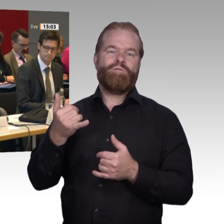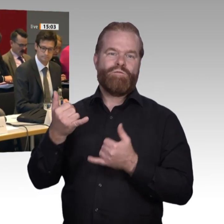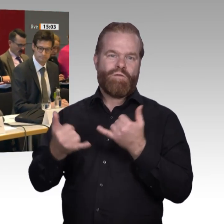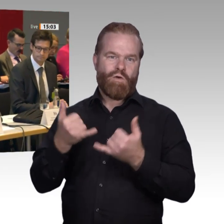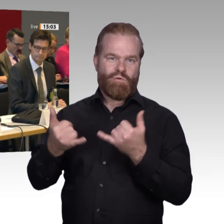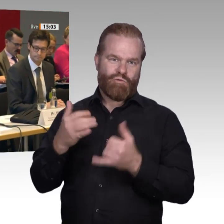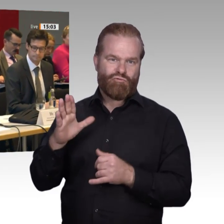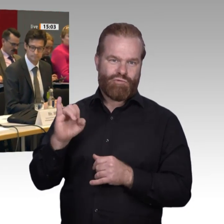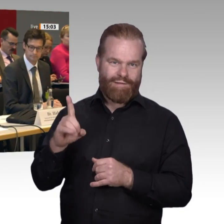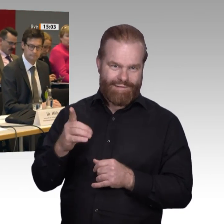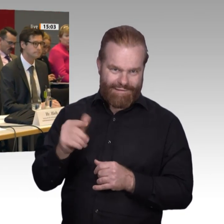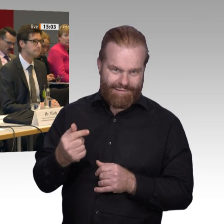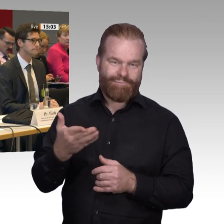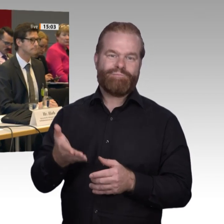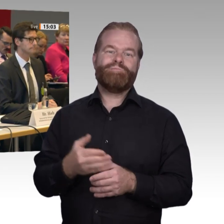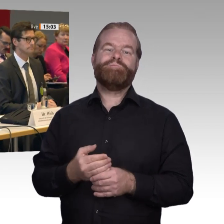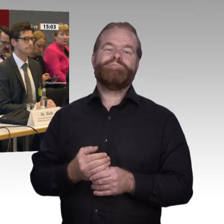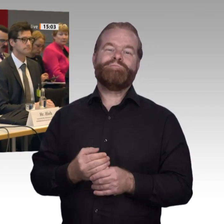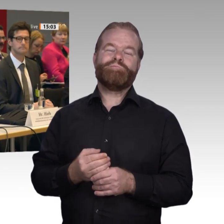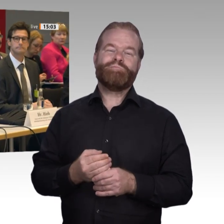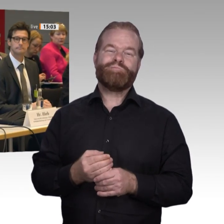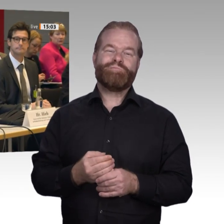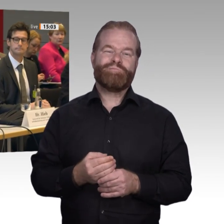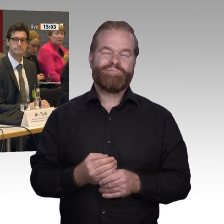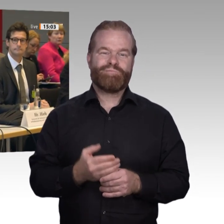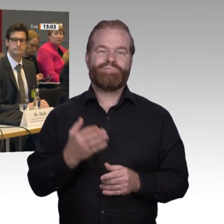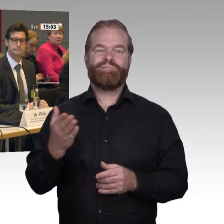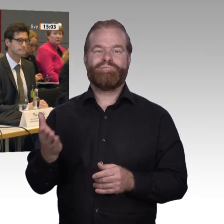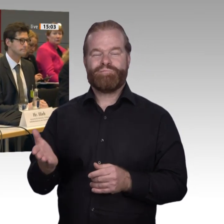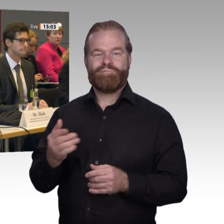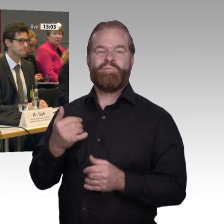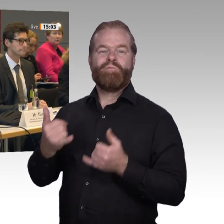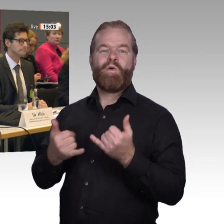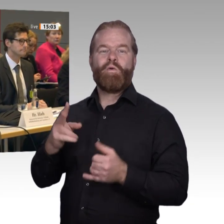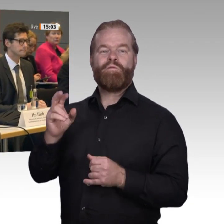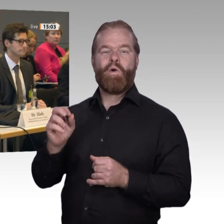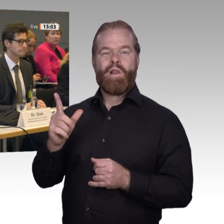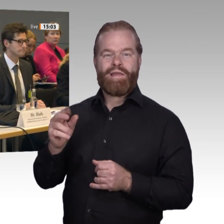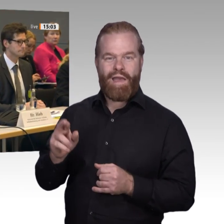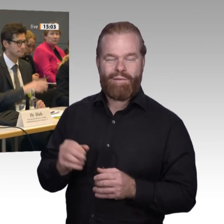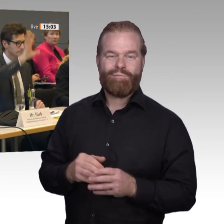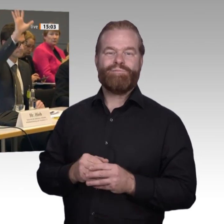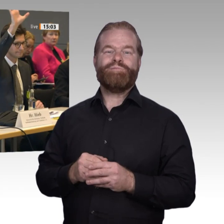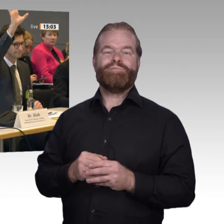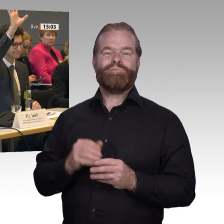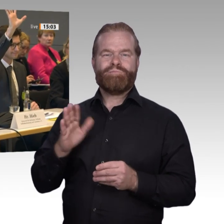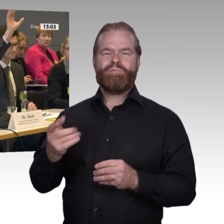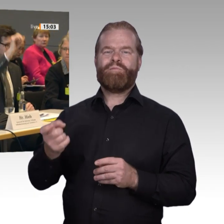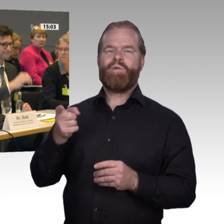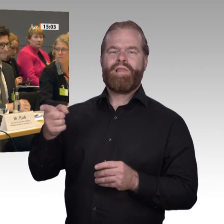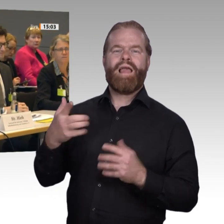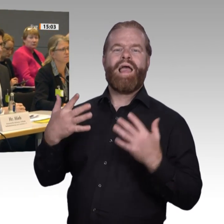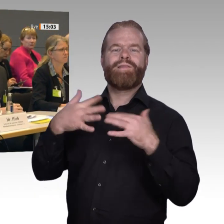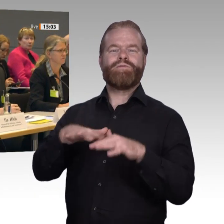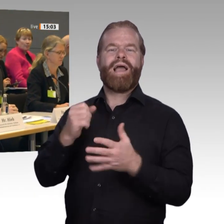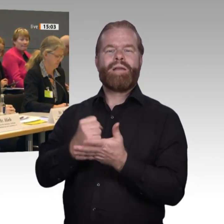der Bundesarbeitsgemeinschaft der Integrationsämter und Hauptfürsorgestellen GBR Herrn Christoph Bayer.